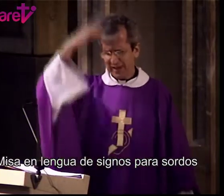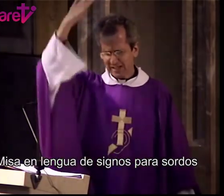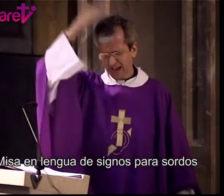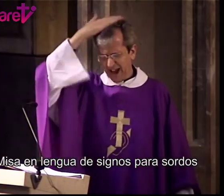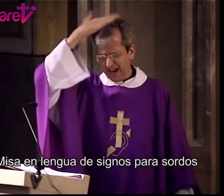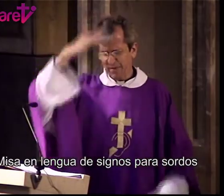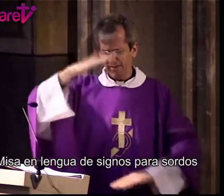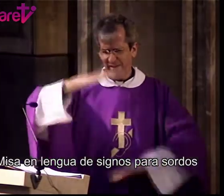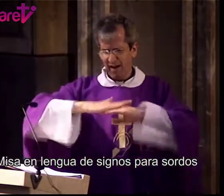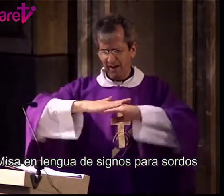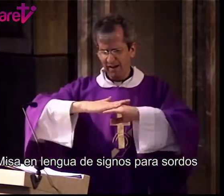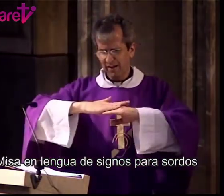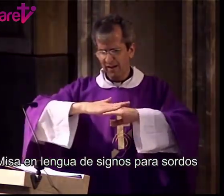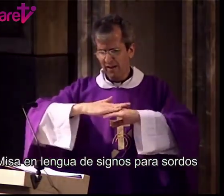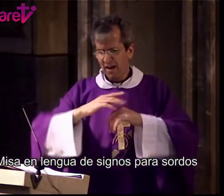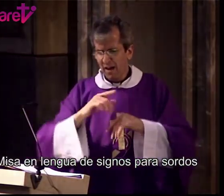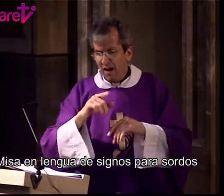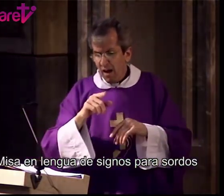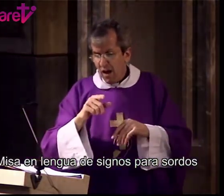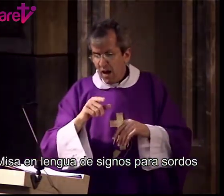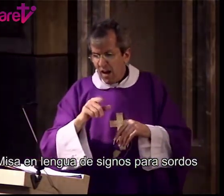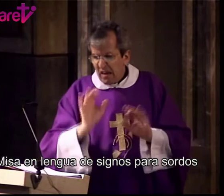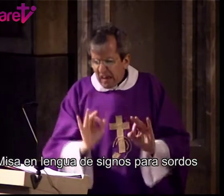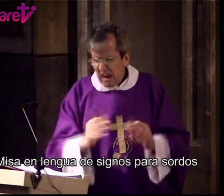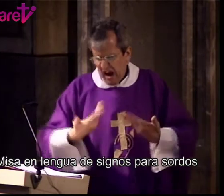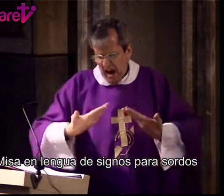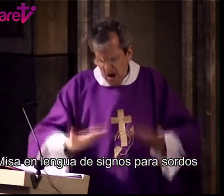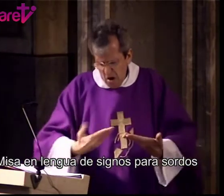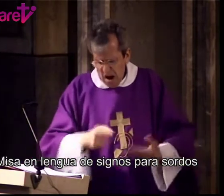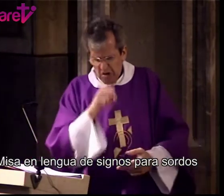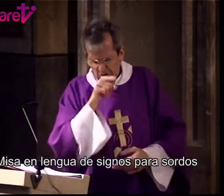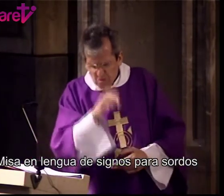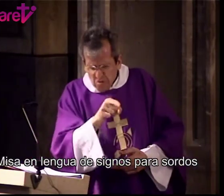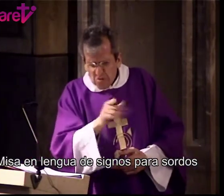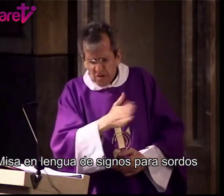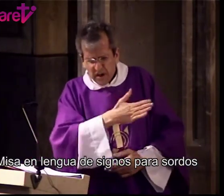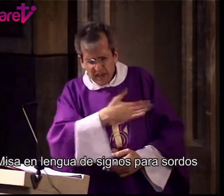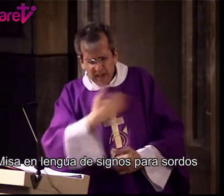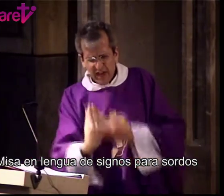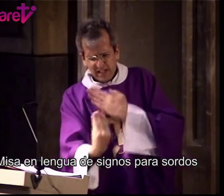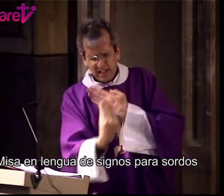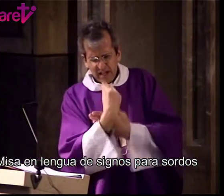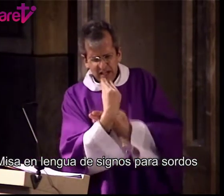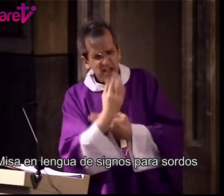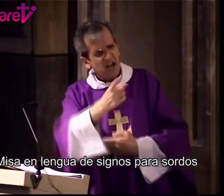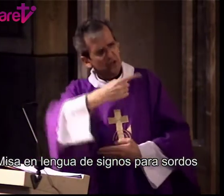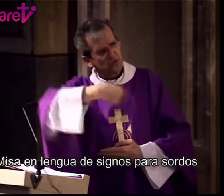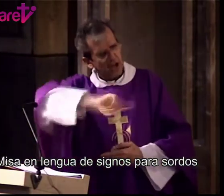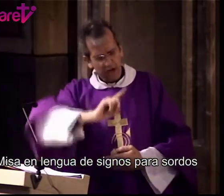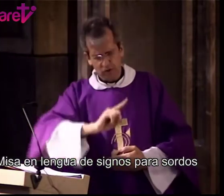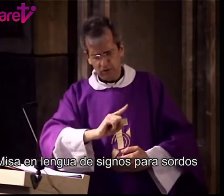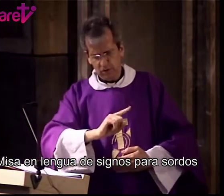a cabeza, y ahora tú quieres enseñarnos a nosotros.